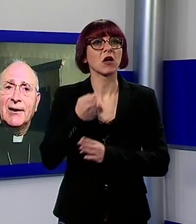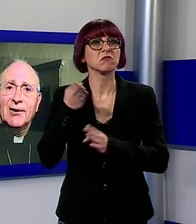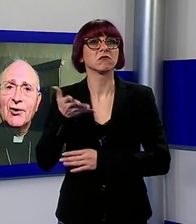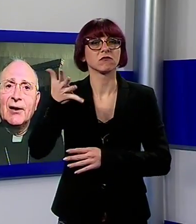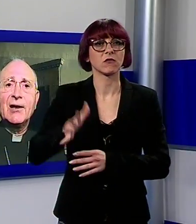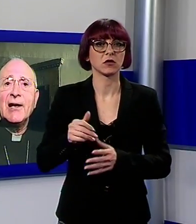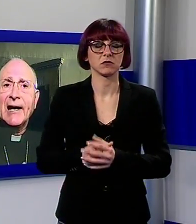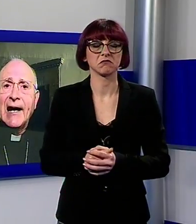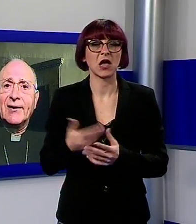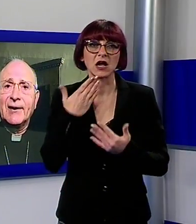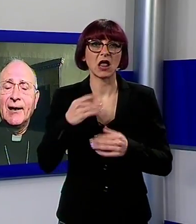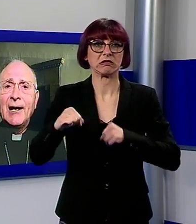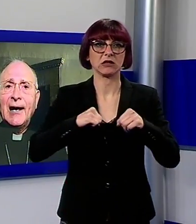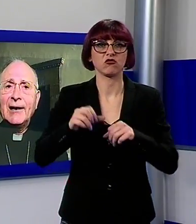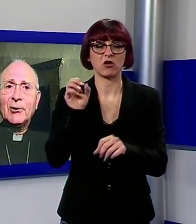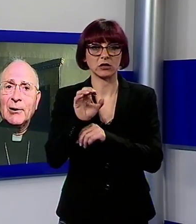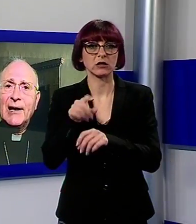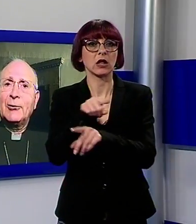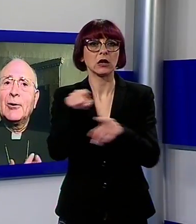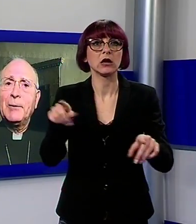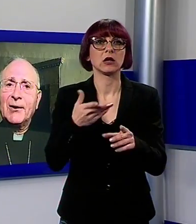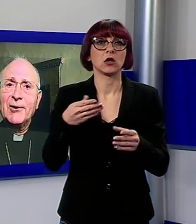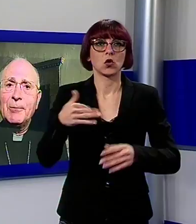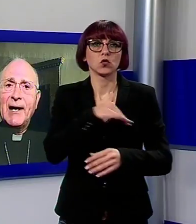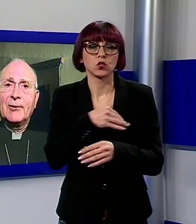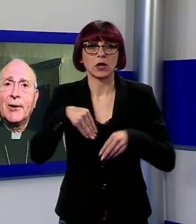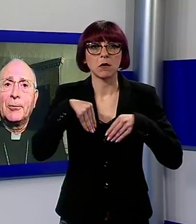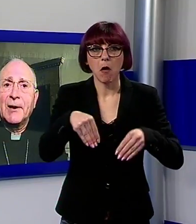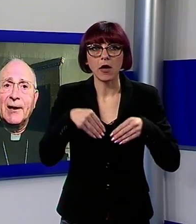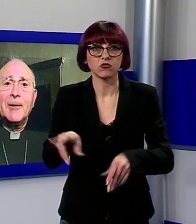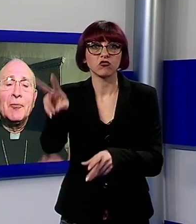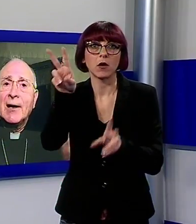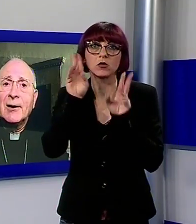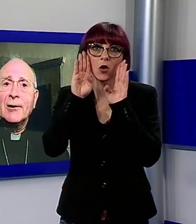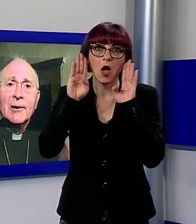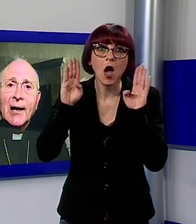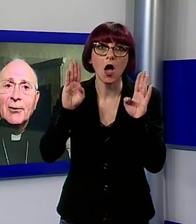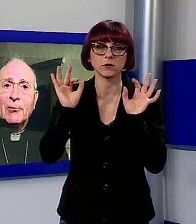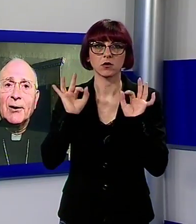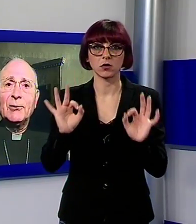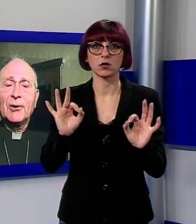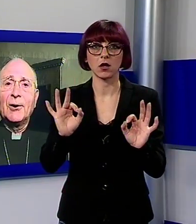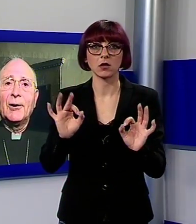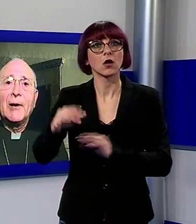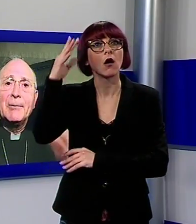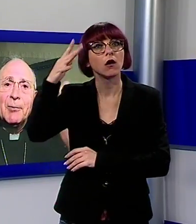insegnanti, dirigenti, i ragazzi hanno ascoltato e hanno partecipato, ecco, perché hanno riflettuto la